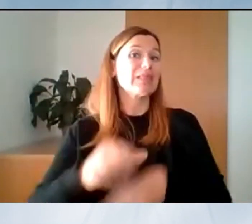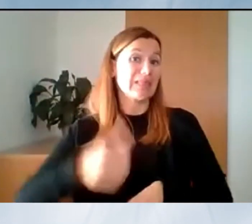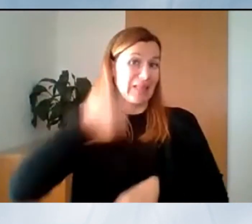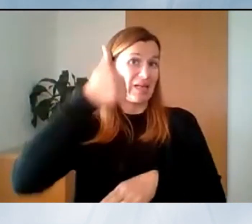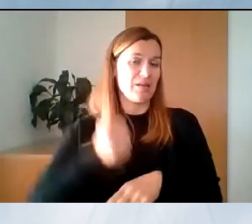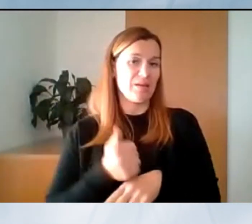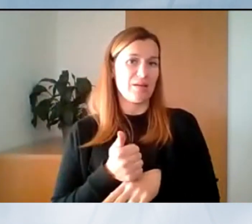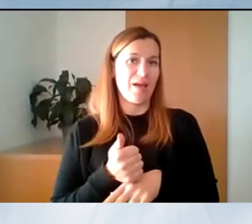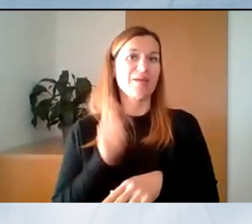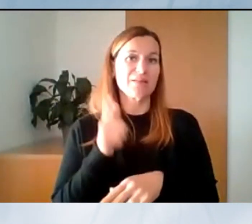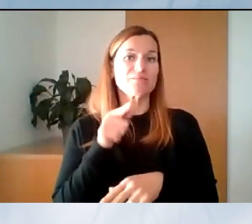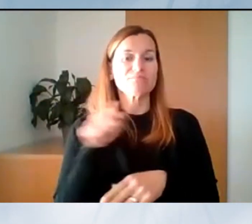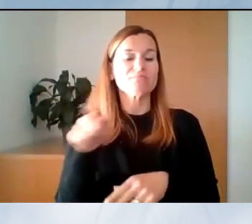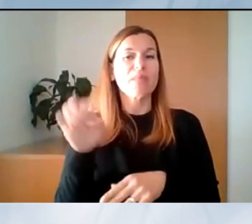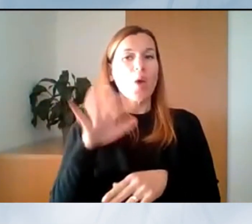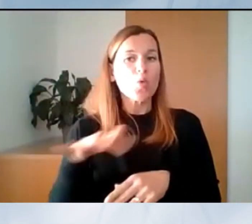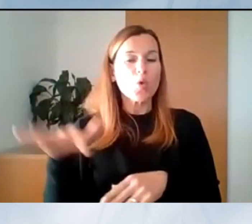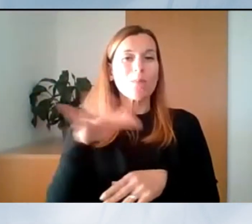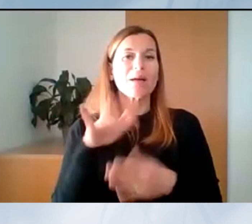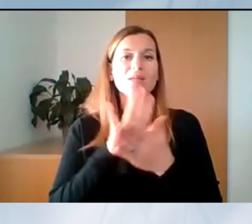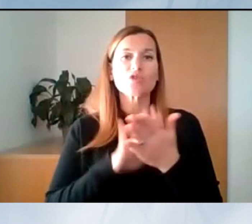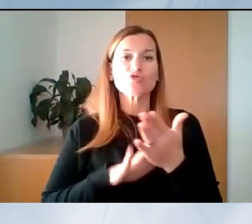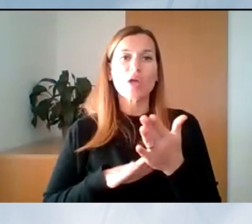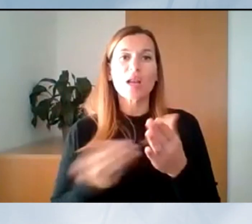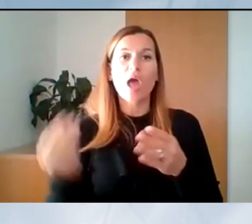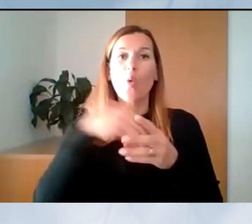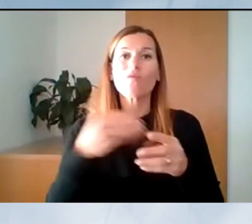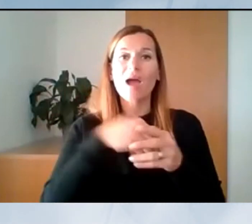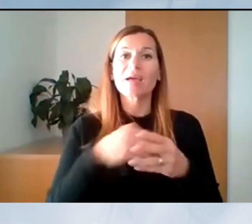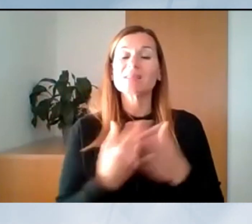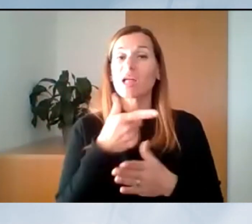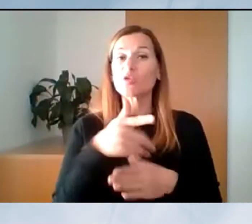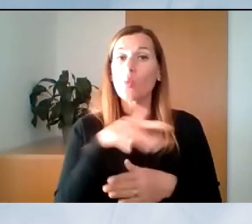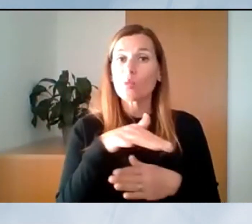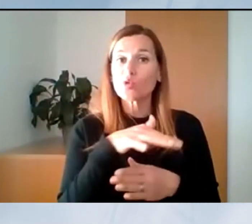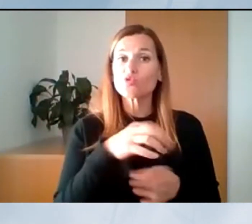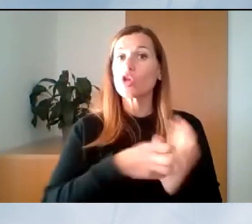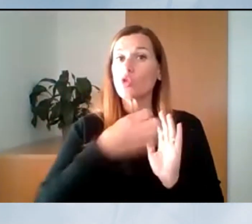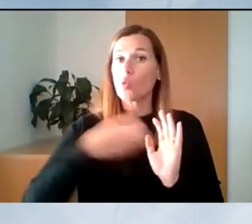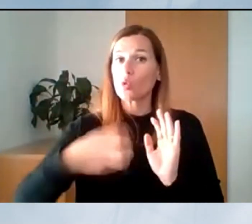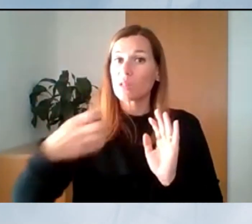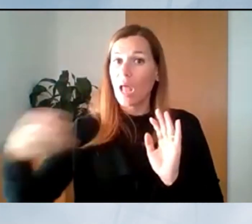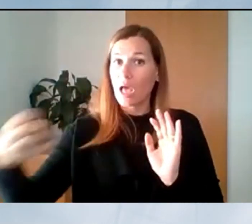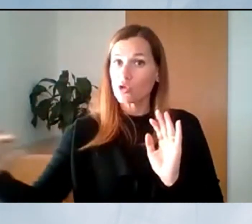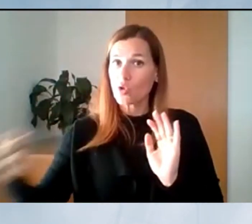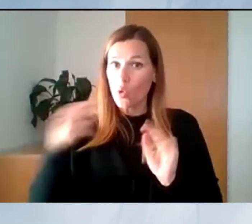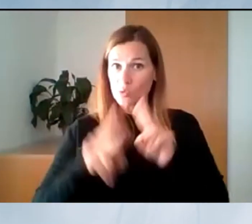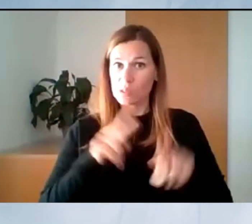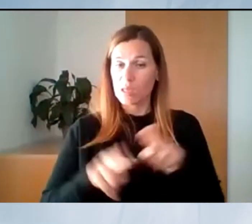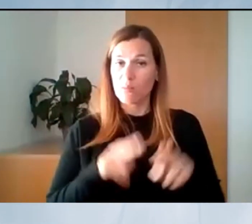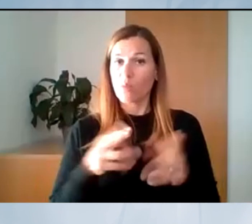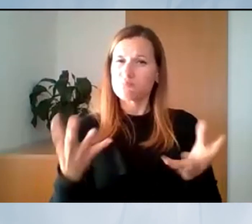vodilna, začele uvajati za to področje dolgotrajno